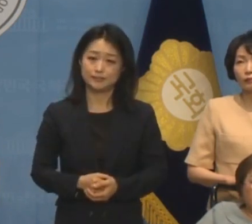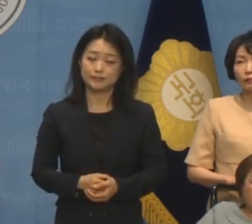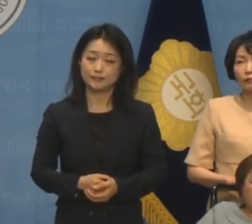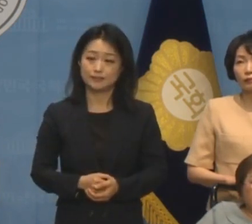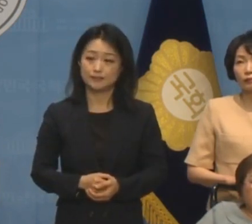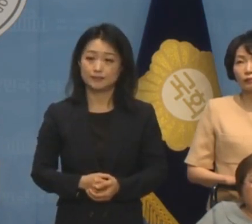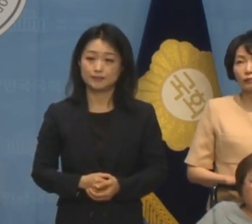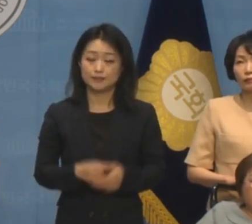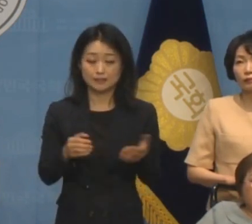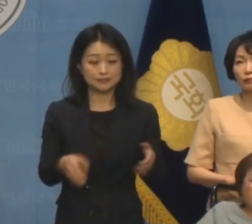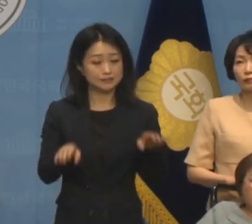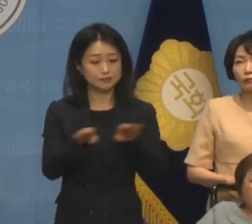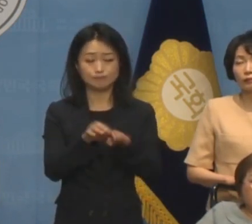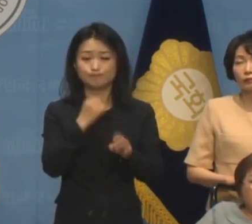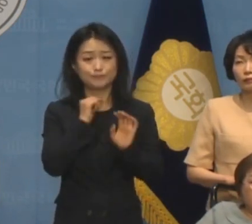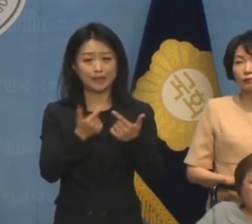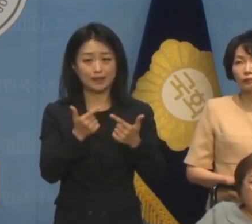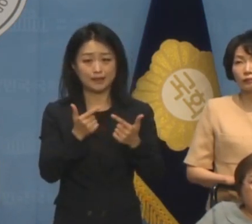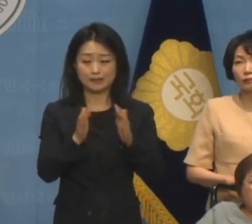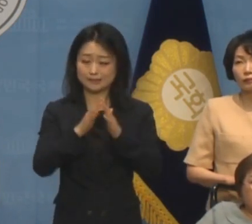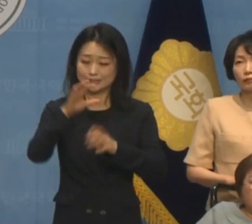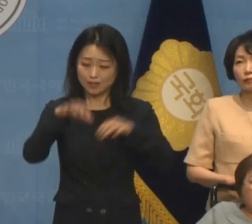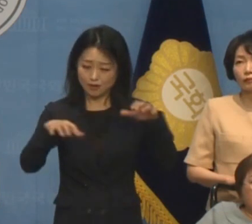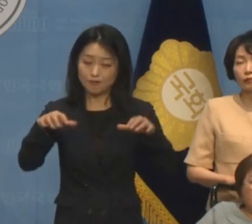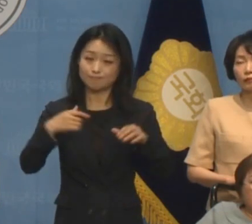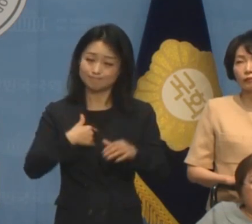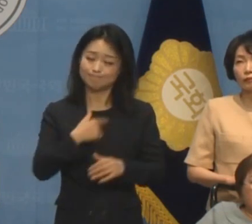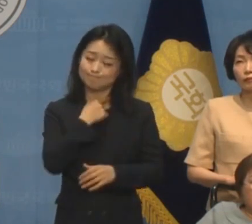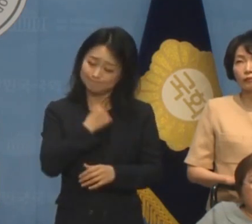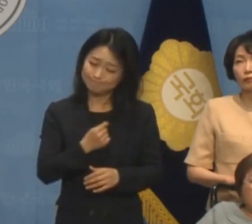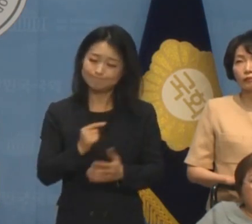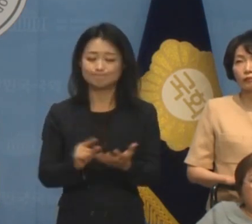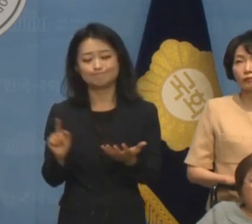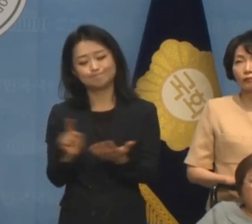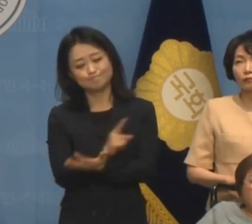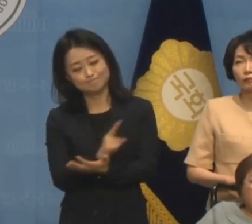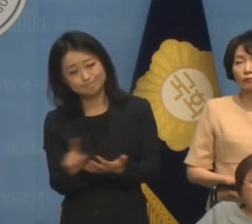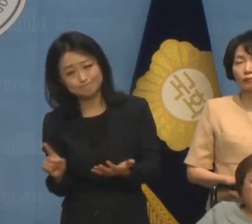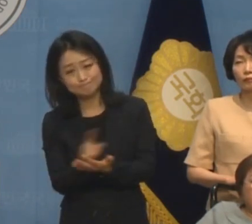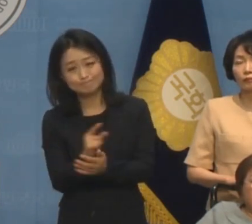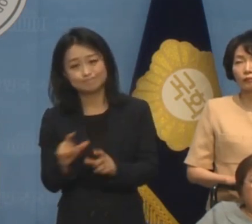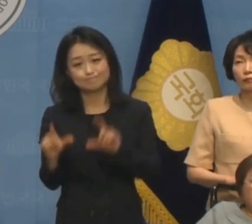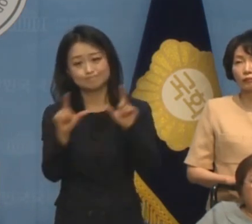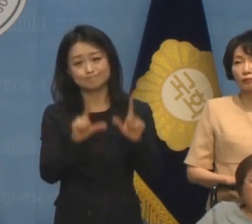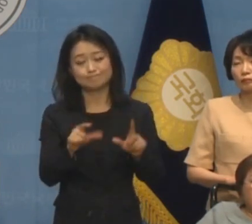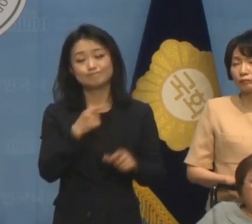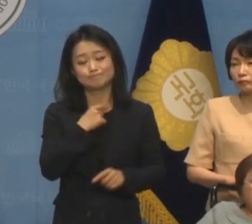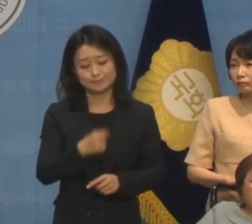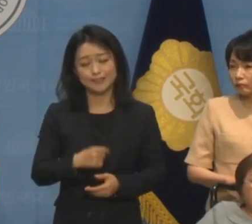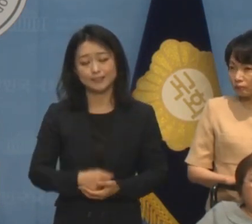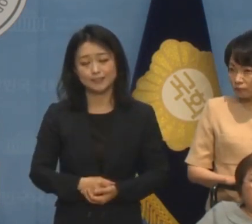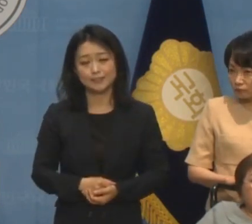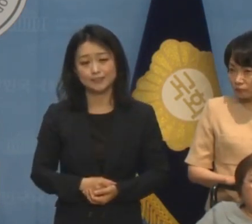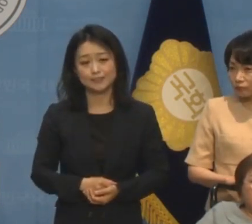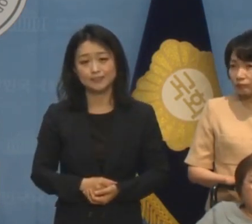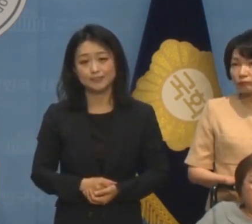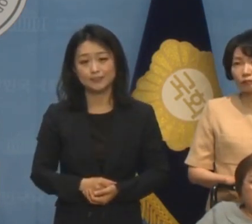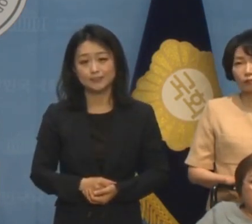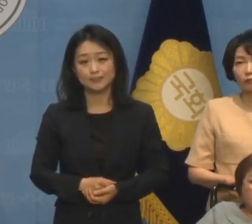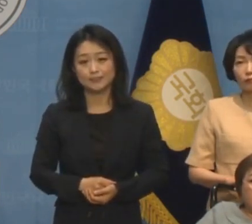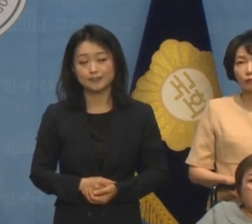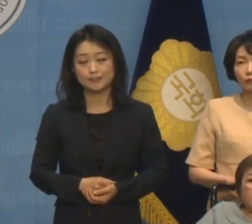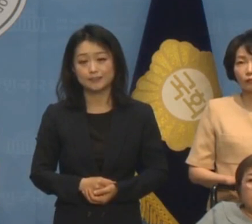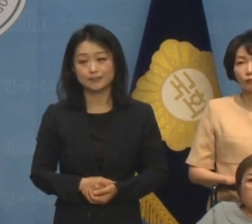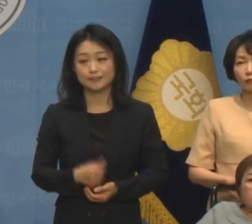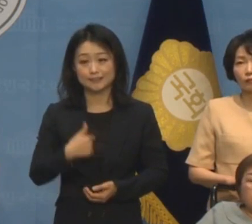시설이 아닌 지역사회에서 장애인도 함께 살아야 된다고 생각을 합니다. 거기에 끝까지